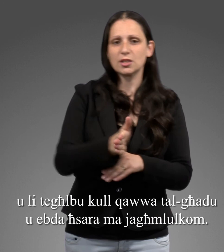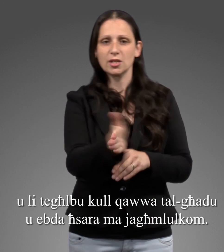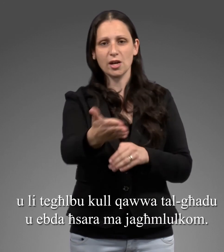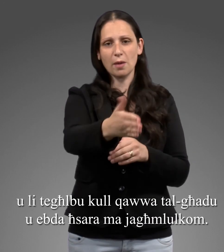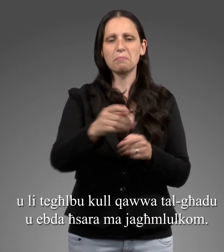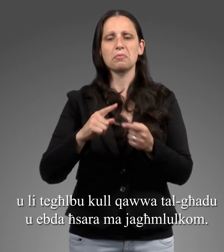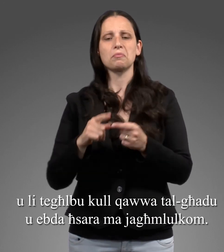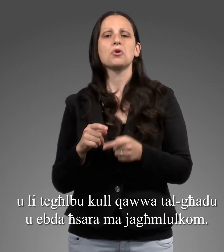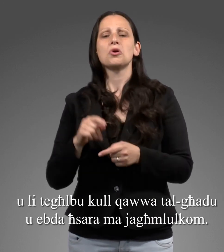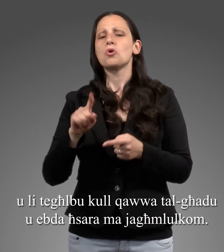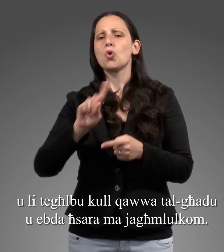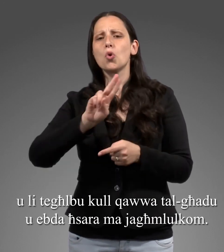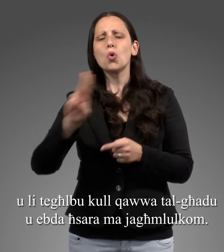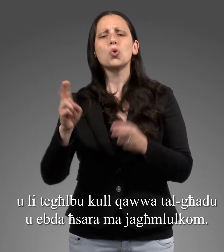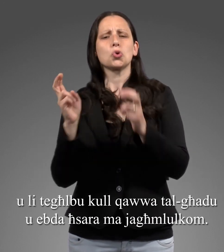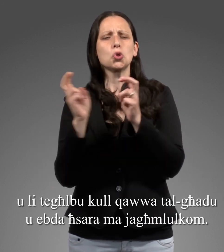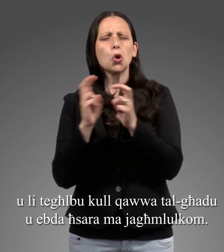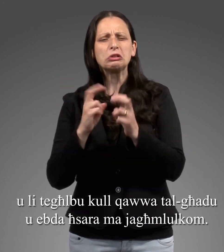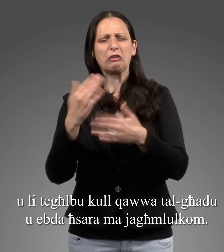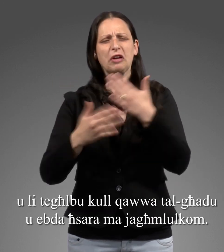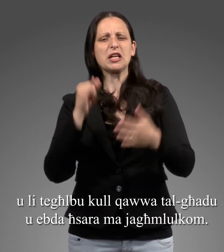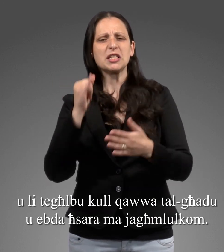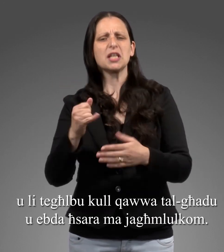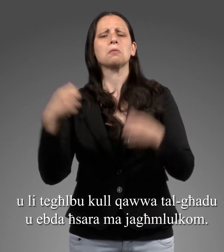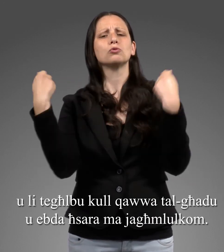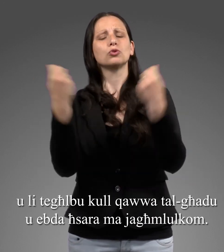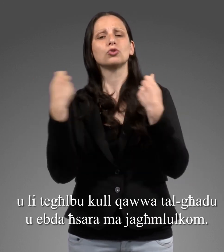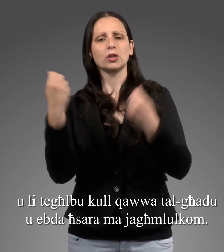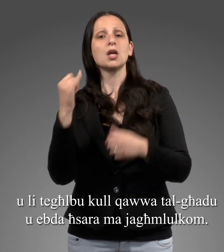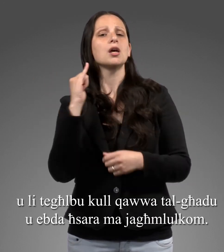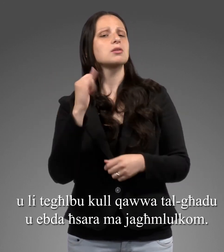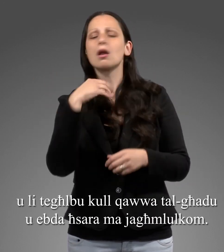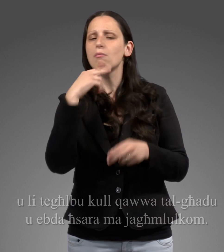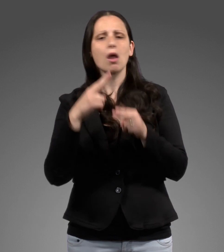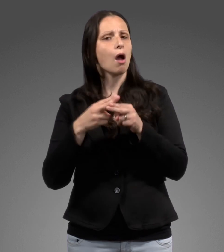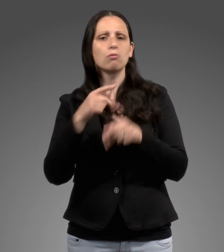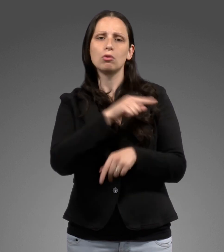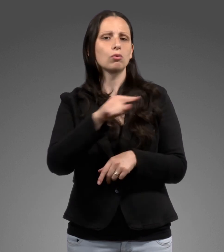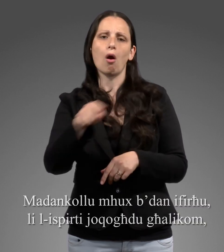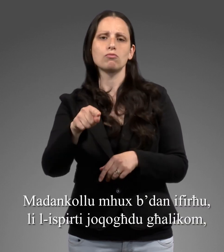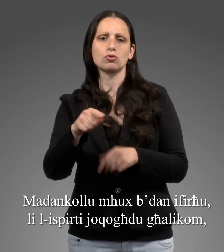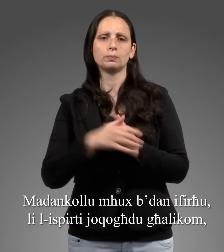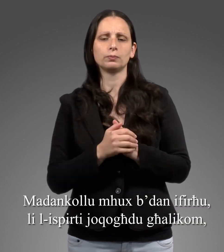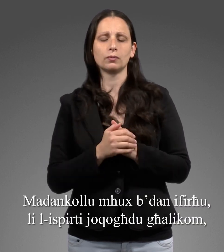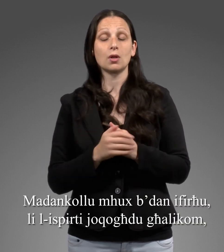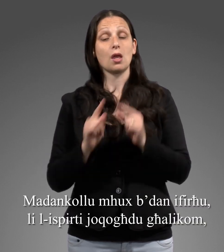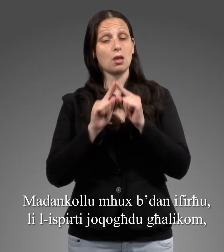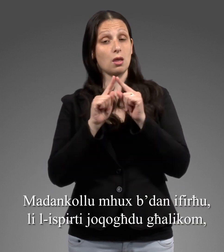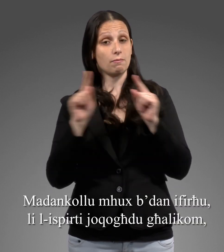li telbu kull qawwa tal-għadu u ebda ħsara ma jagħmlulkom. Ma dana kollu mhux